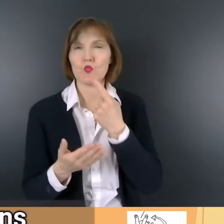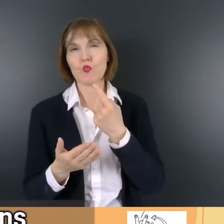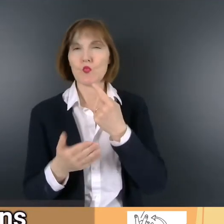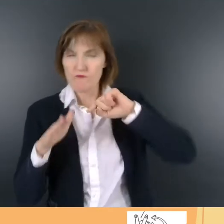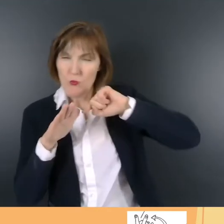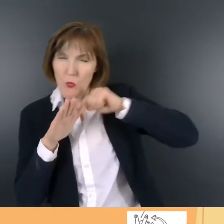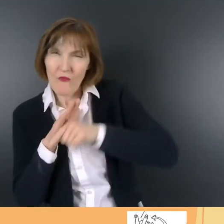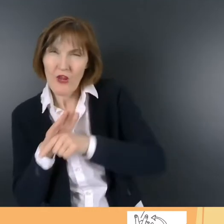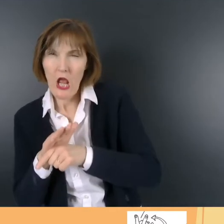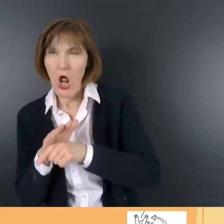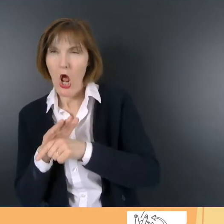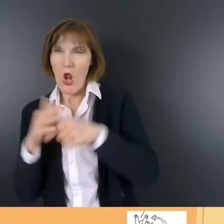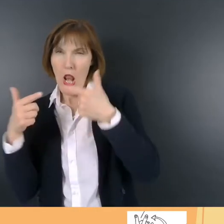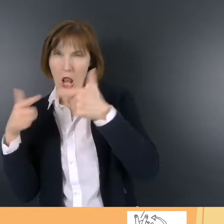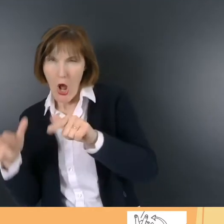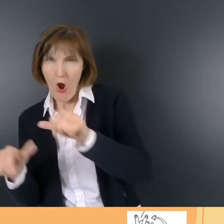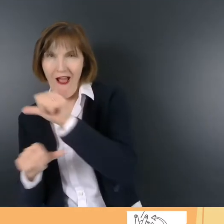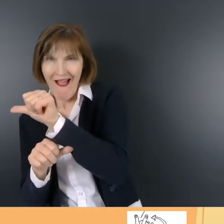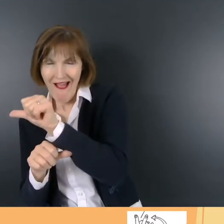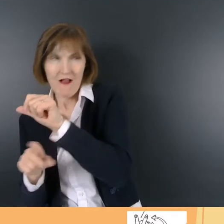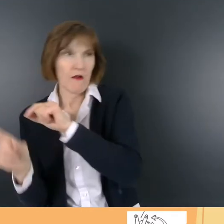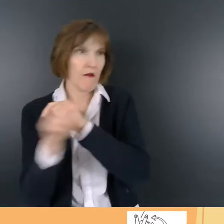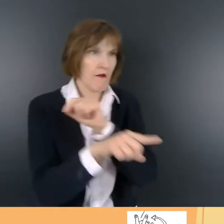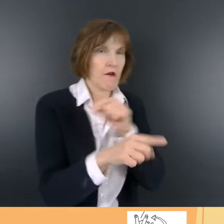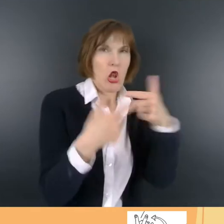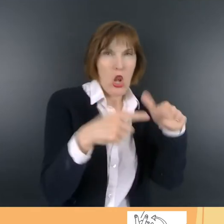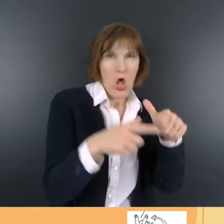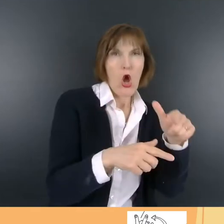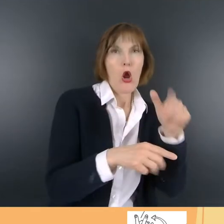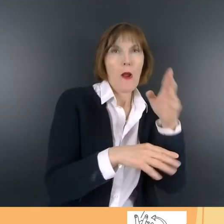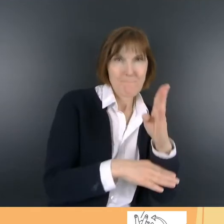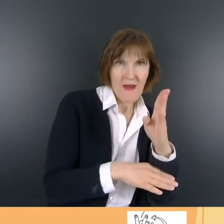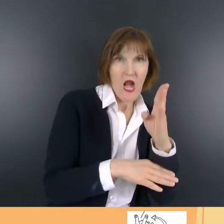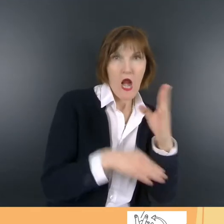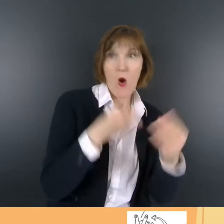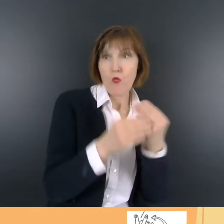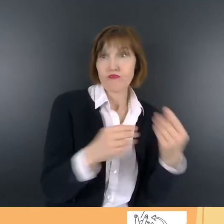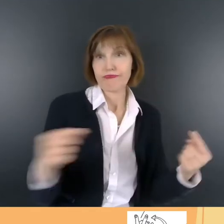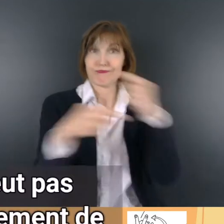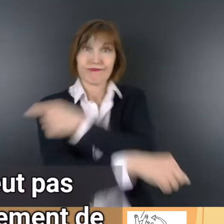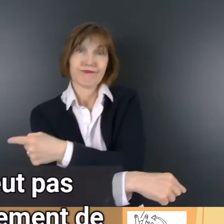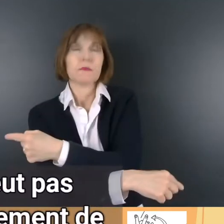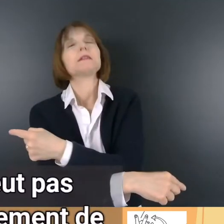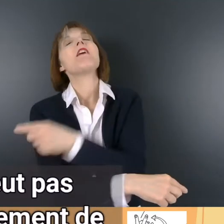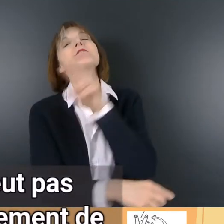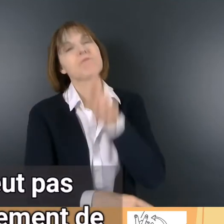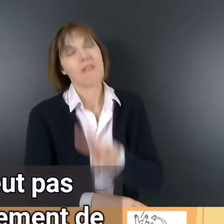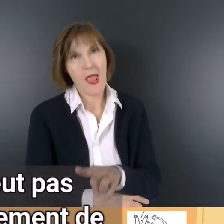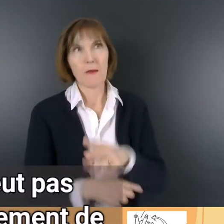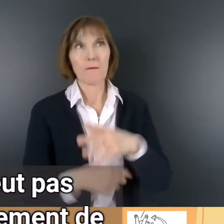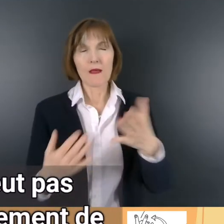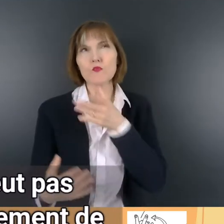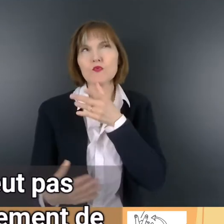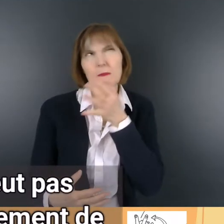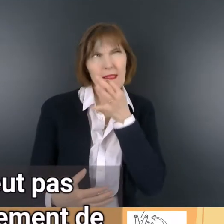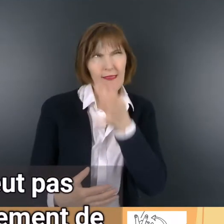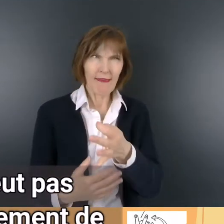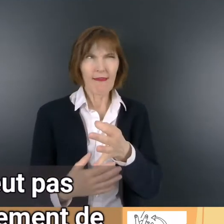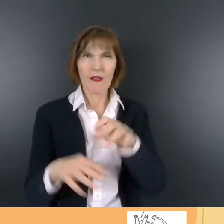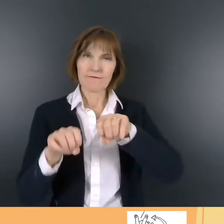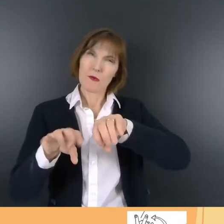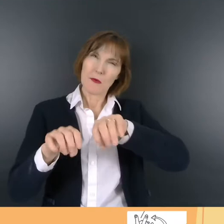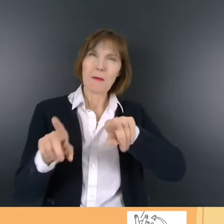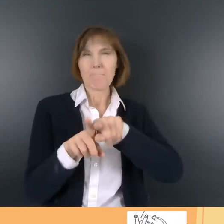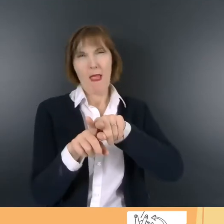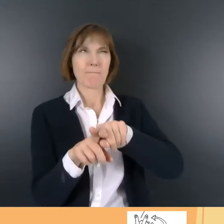'approfondissement d'une langue A ou la langue B ou inversement. Mais on ne peut pas parler d'enseignement de la langue